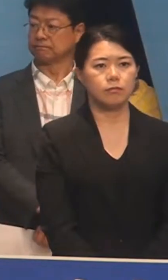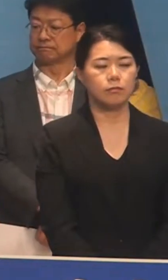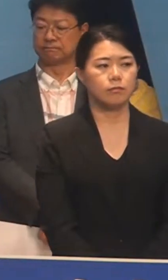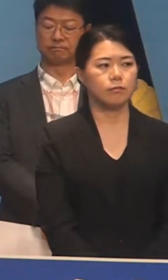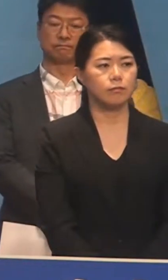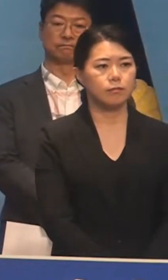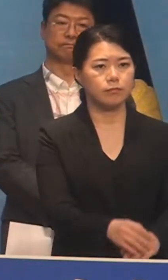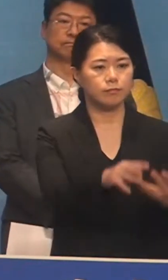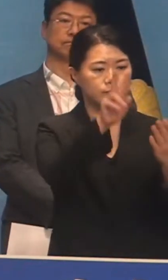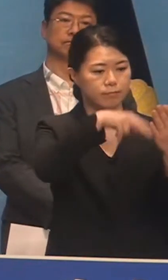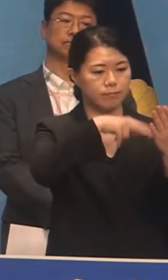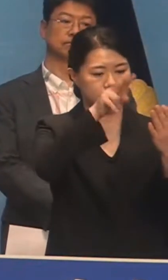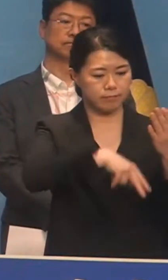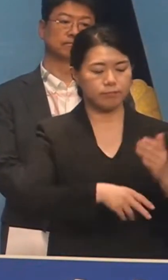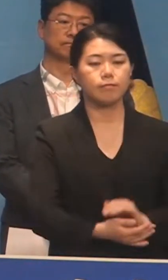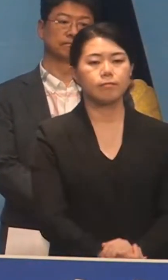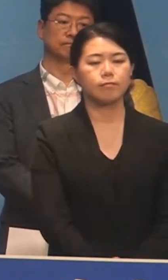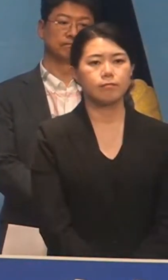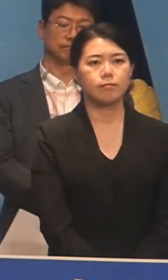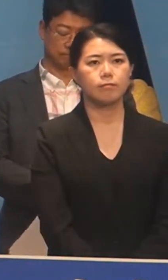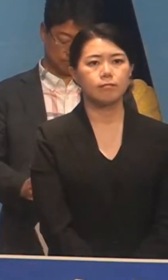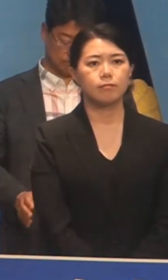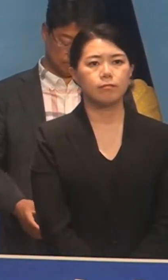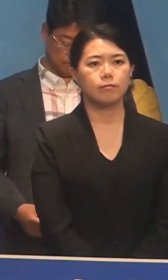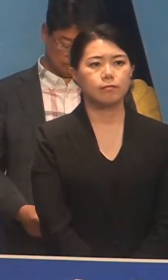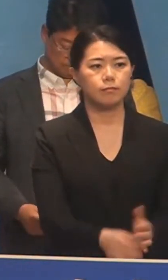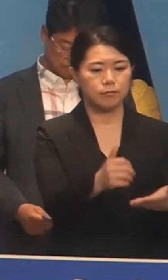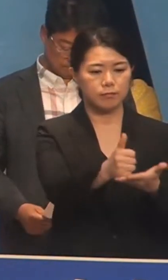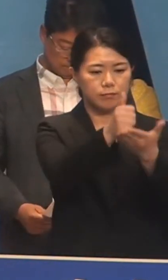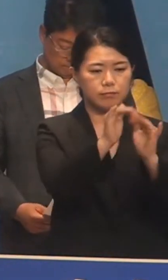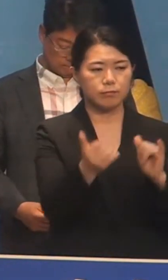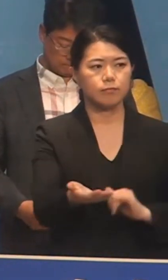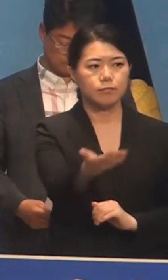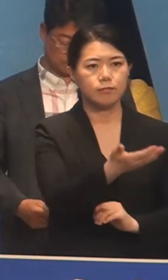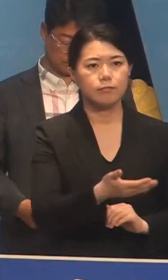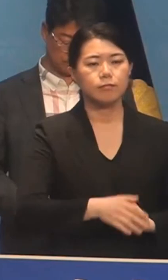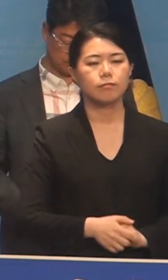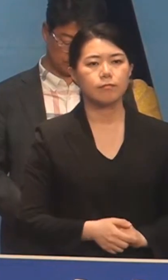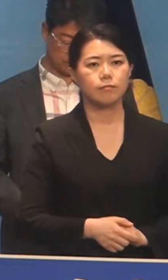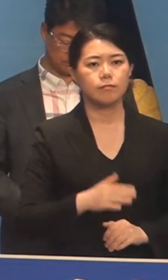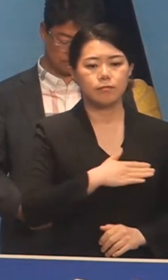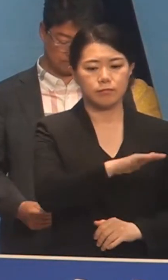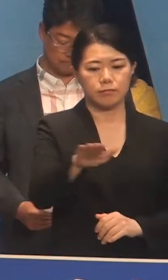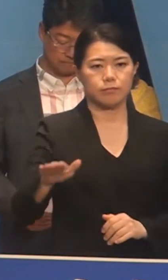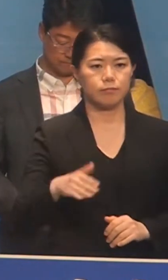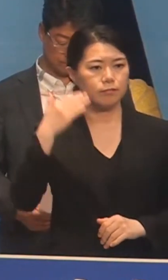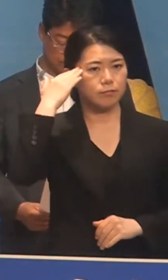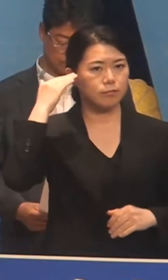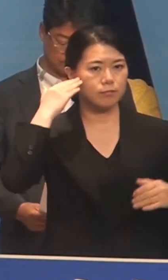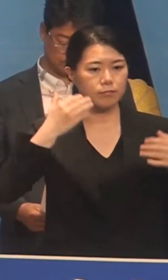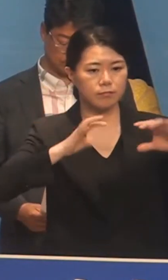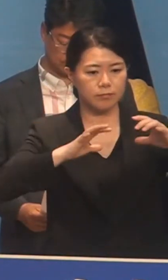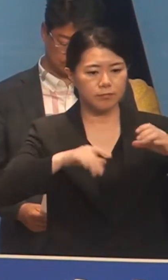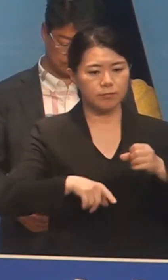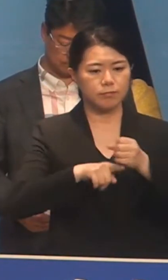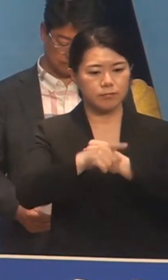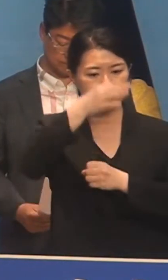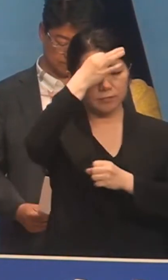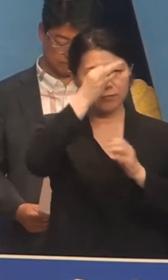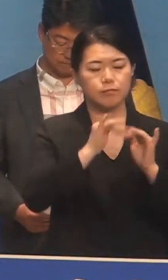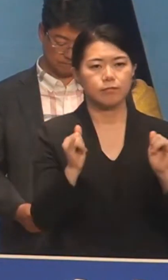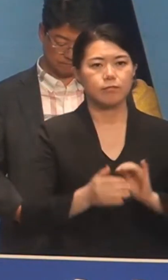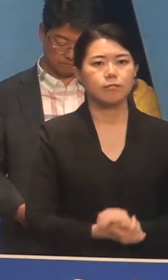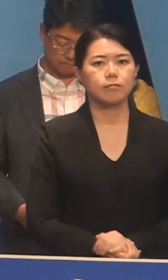네, 지지선언문 낭독하겠습니다. 존경하는 국민 여러분, 우리는 대한민국의